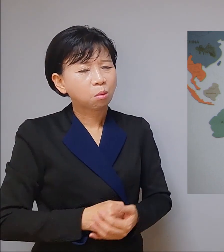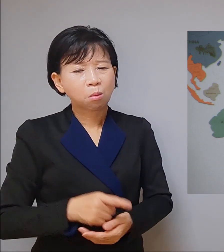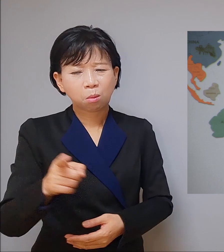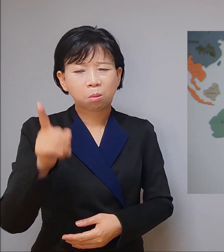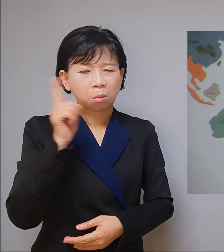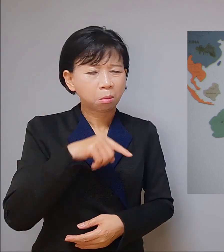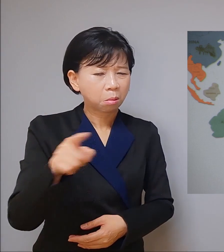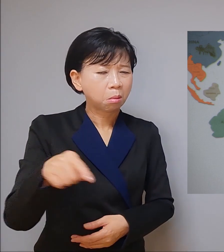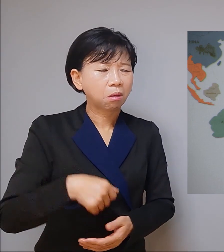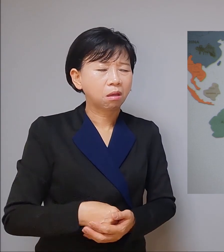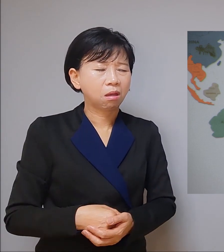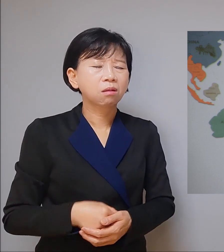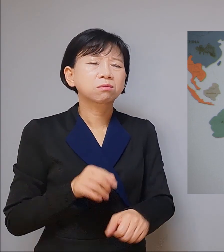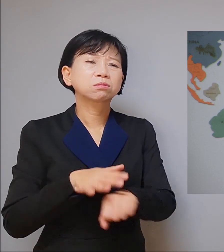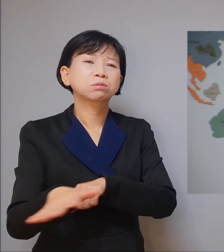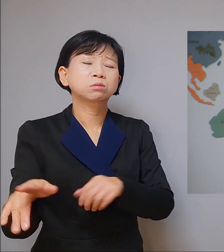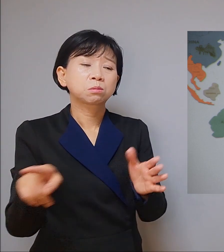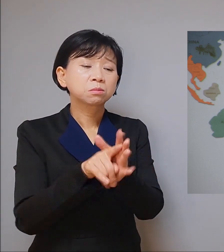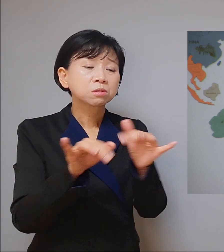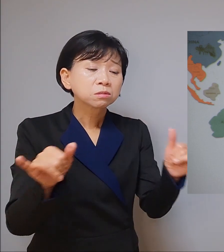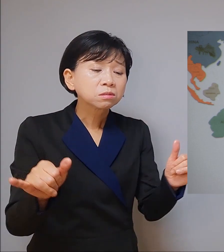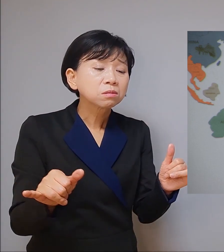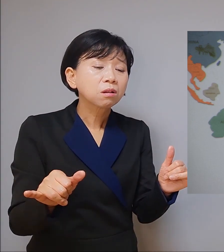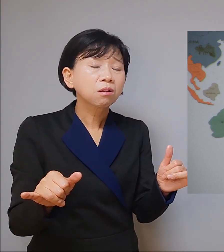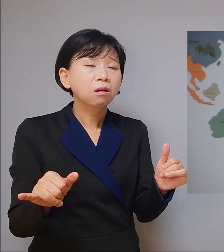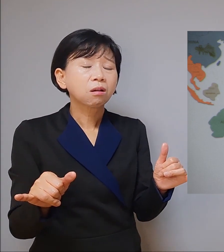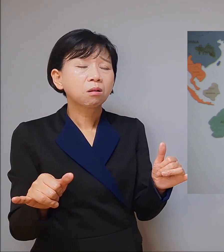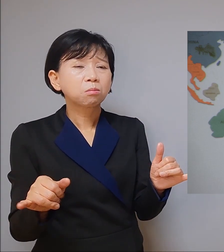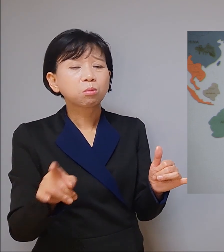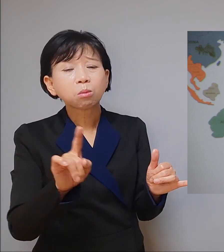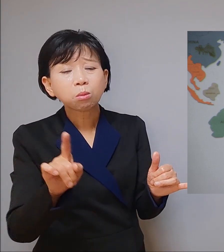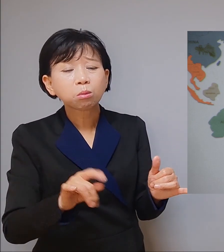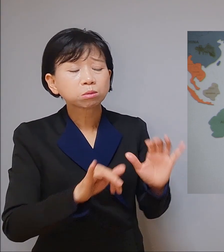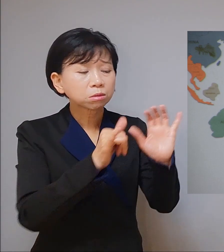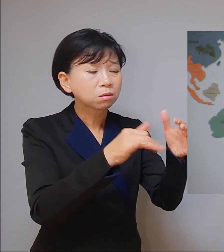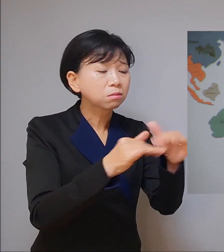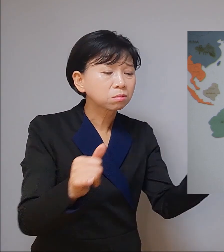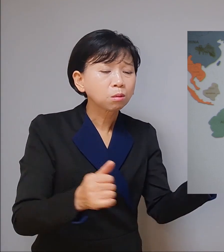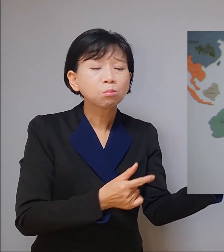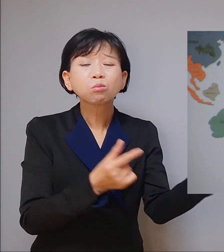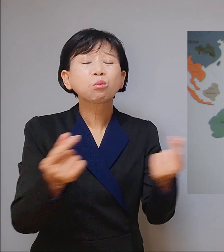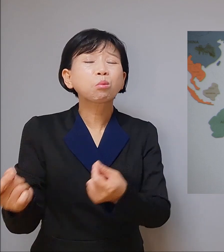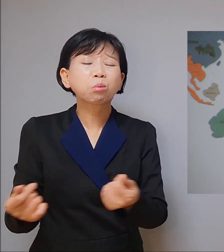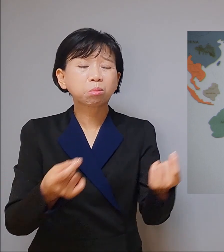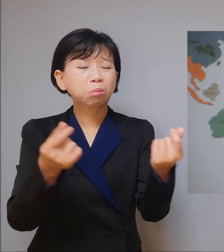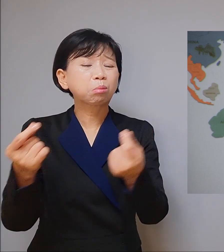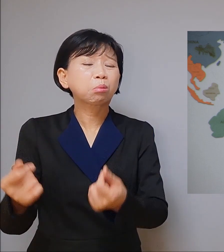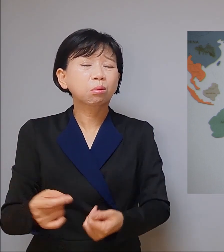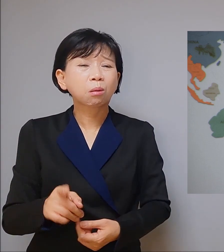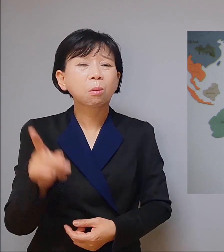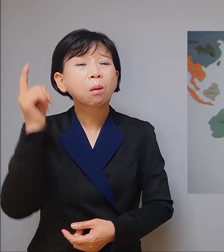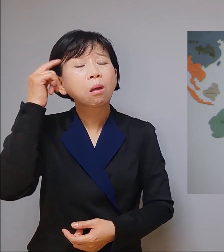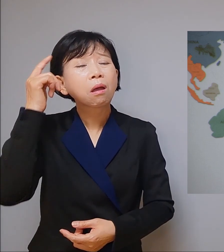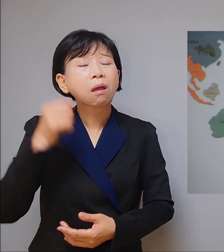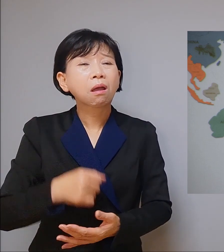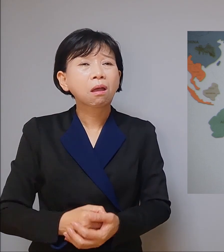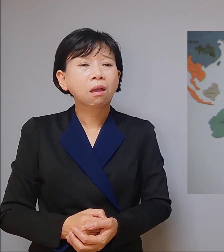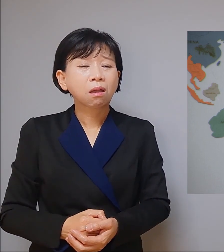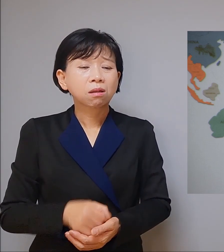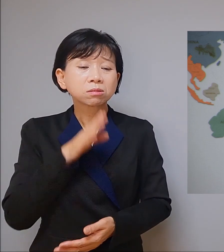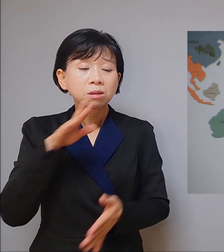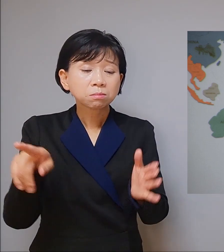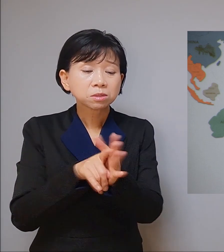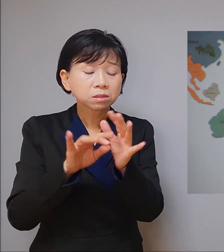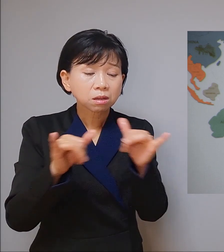있습니다. 우리 신자가 해야 할 행동과 피해야 할 행동을 정해 놓기도 하는 거지요. 그래서 그럴까요? 진짜